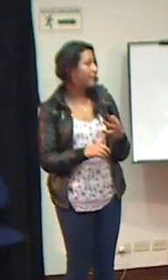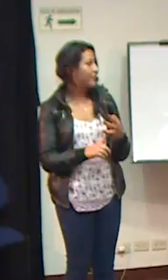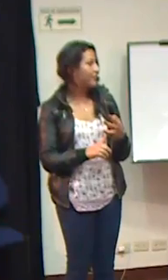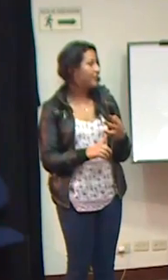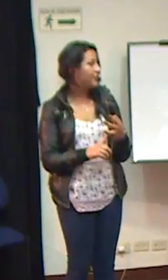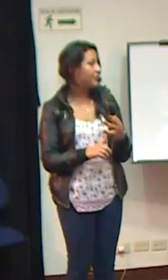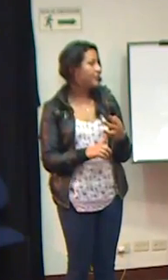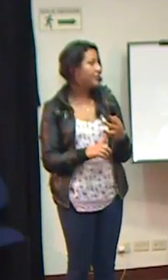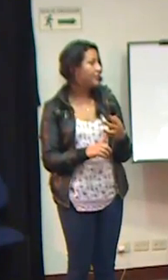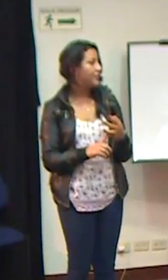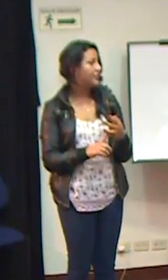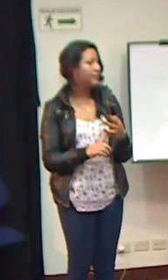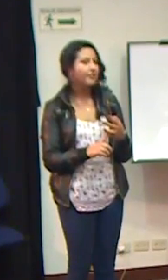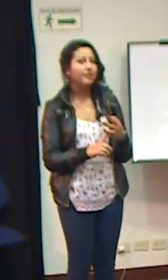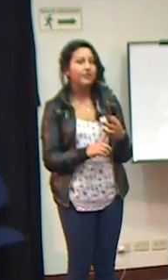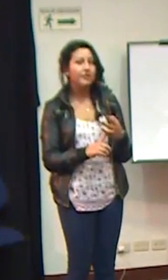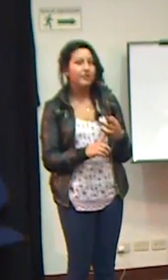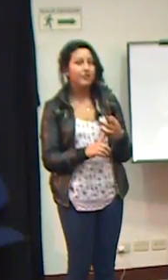favor. ¿Estaba encendido?